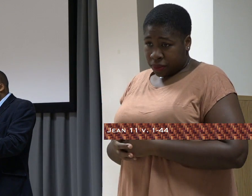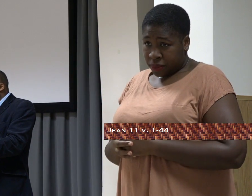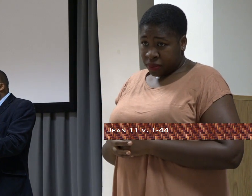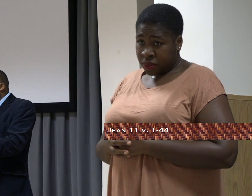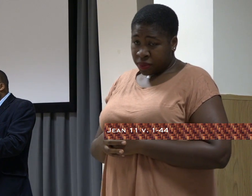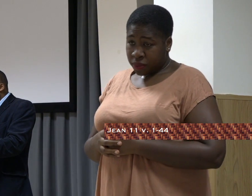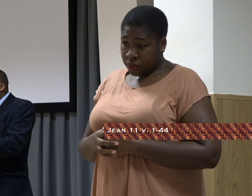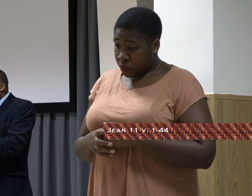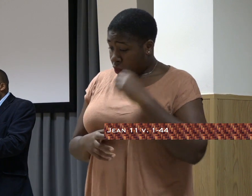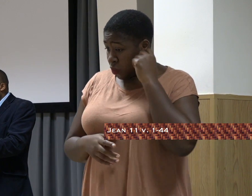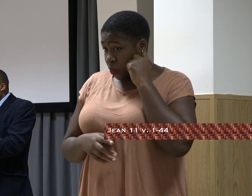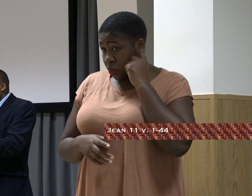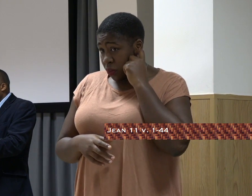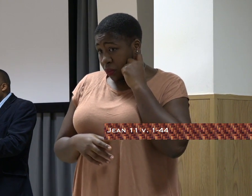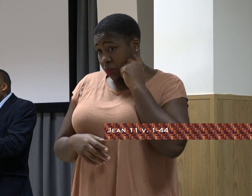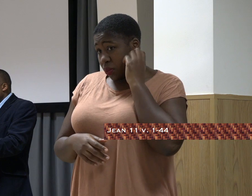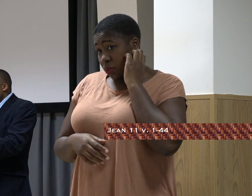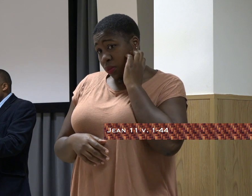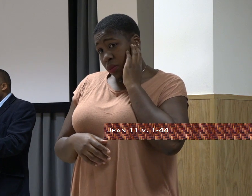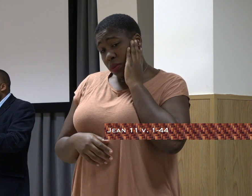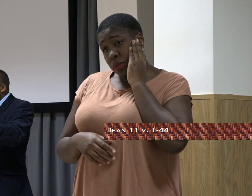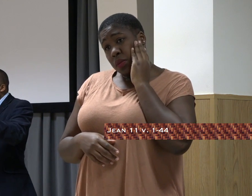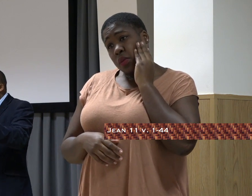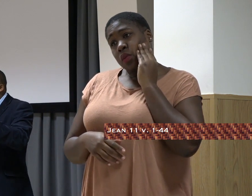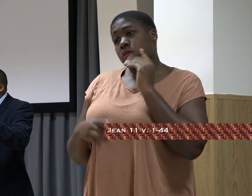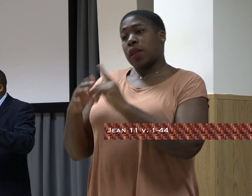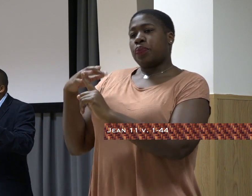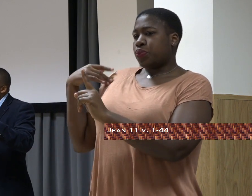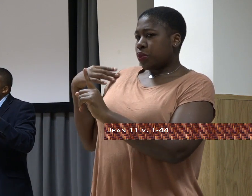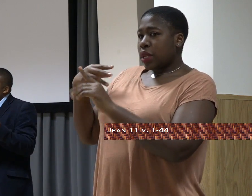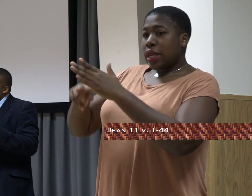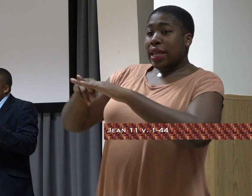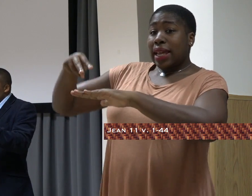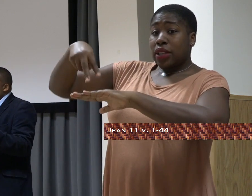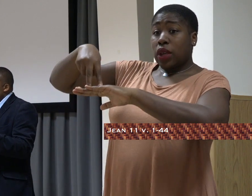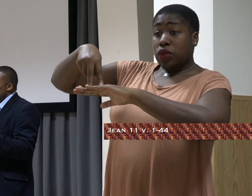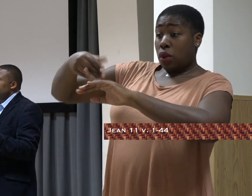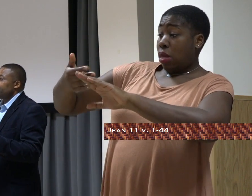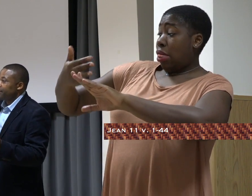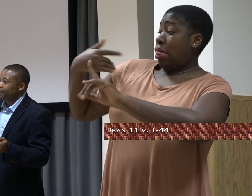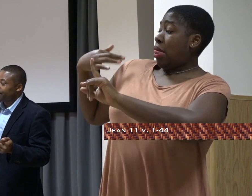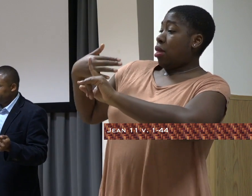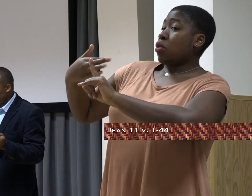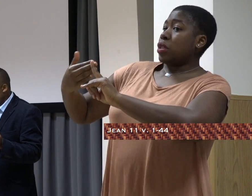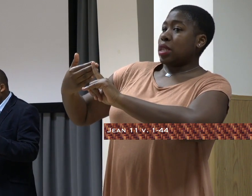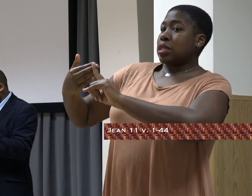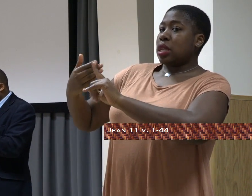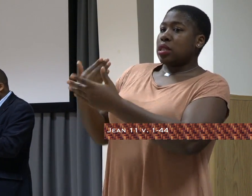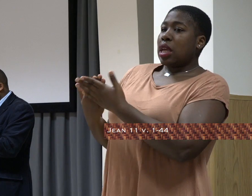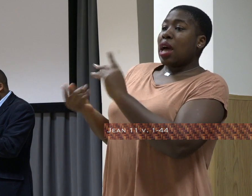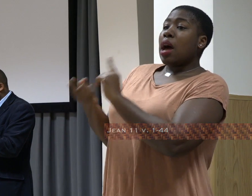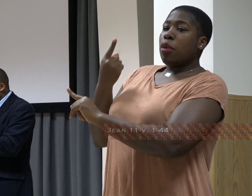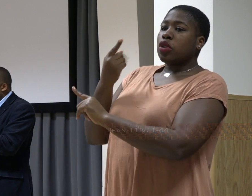tout aussi important. D'où la nécessité de bien lire l'ensemble. Pour ne